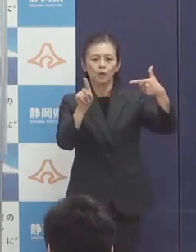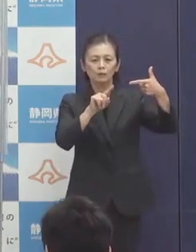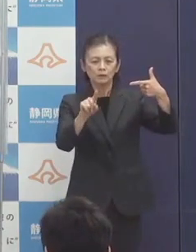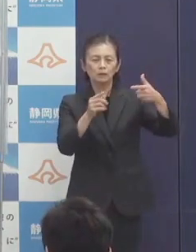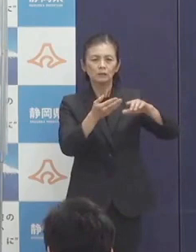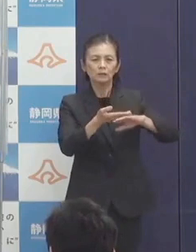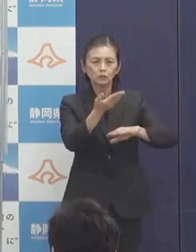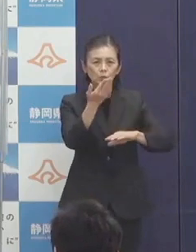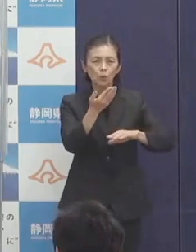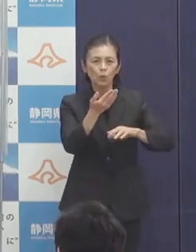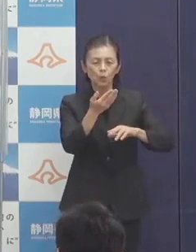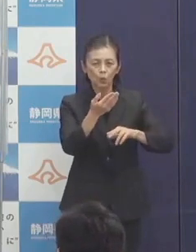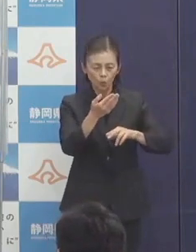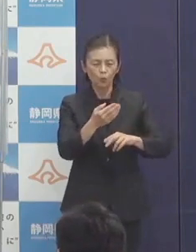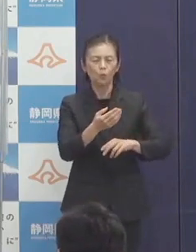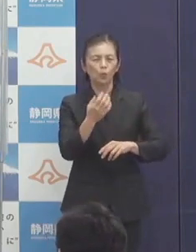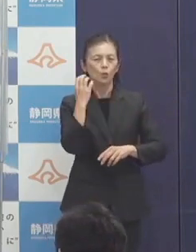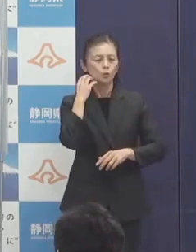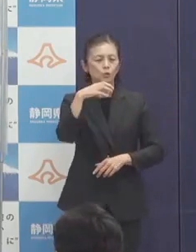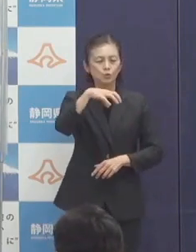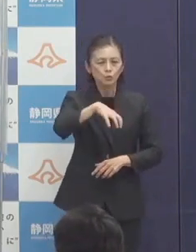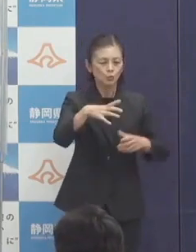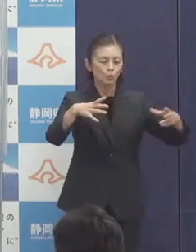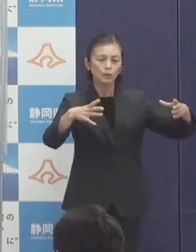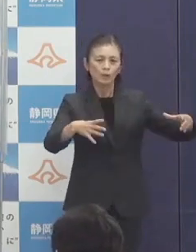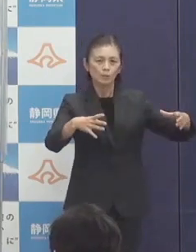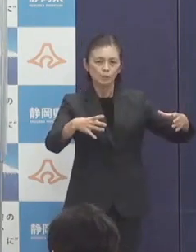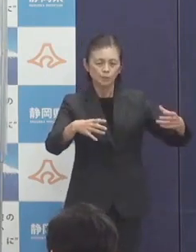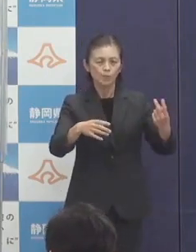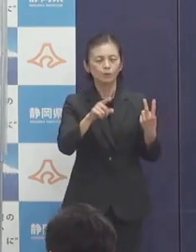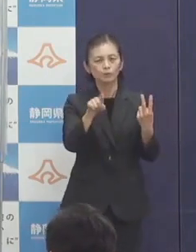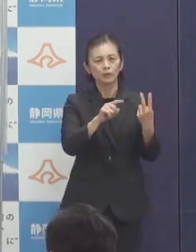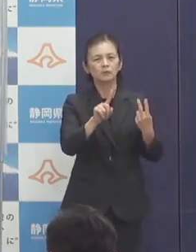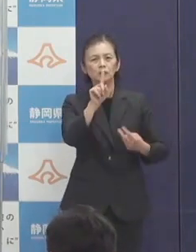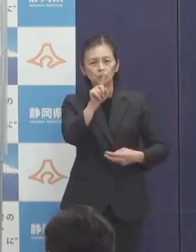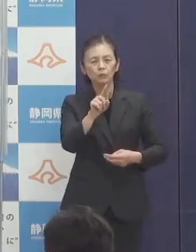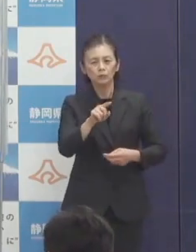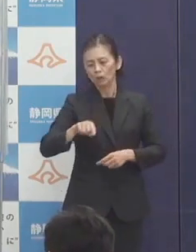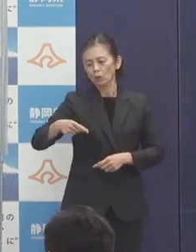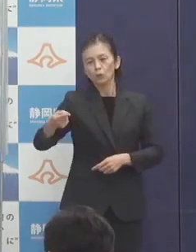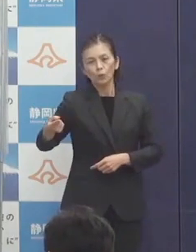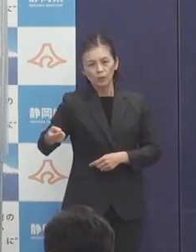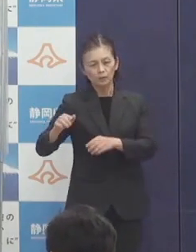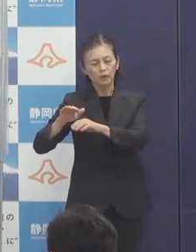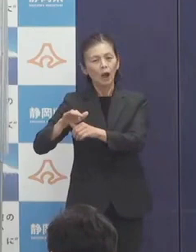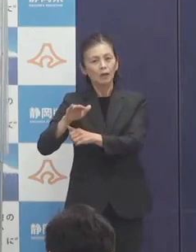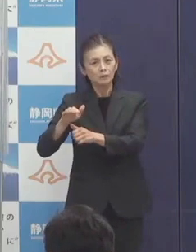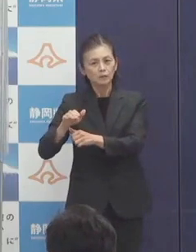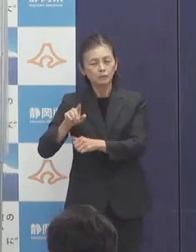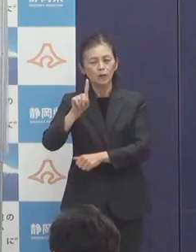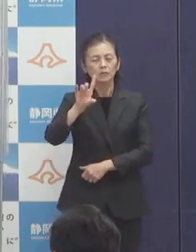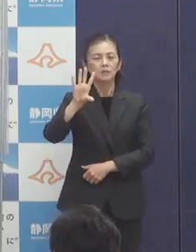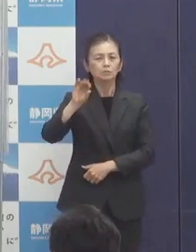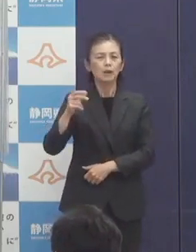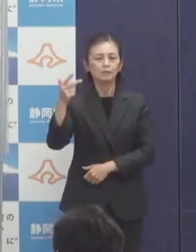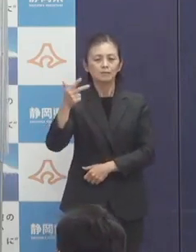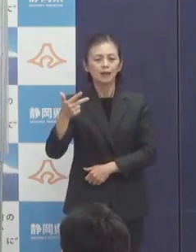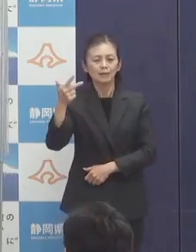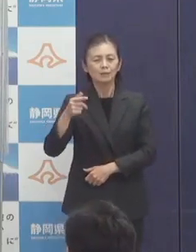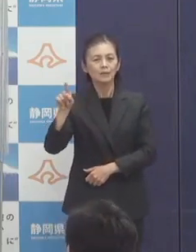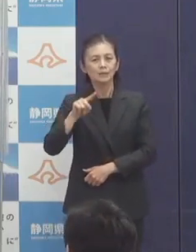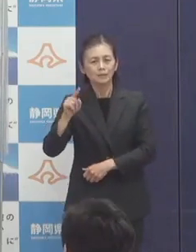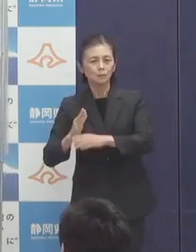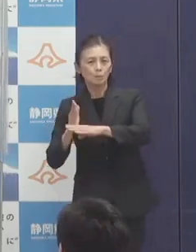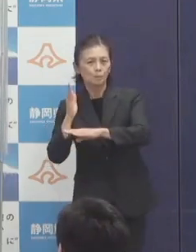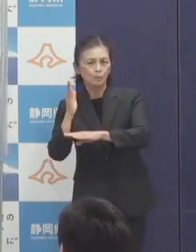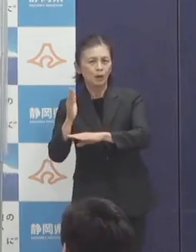都圏で2人に1人という状況でございます。お隣の愛知県でも1万7000人の感染者を超えております